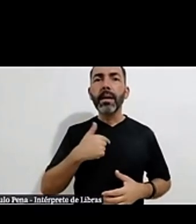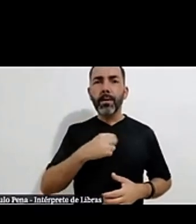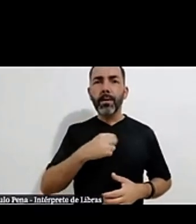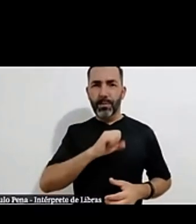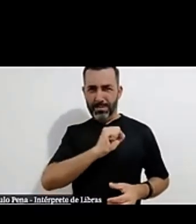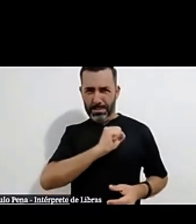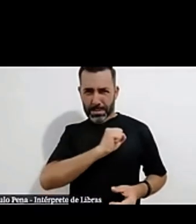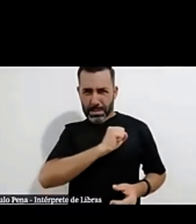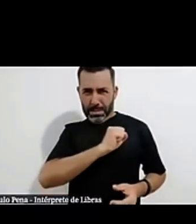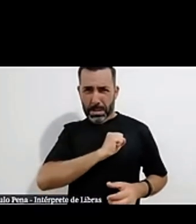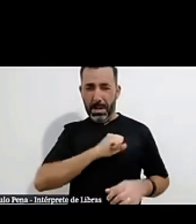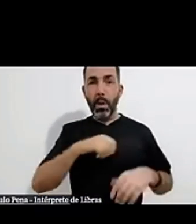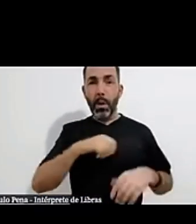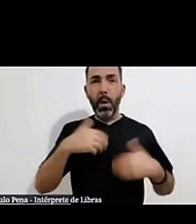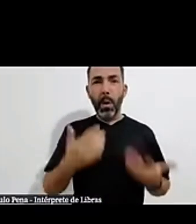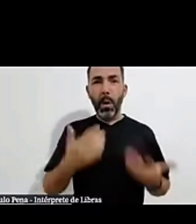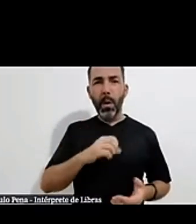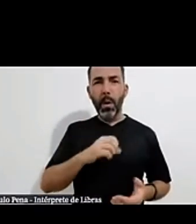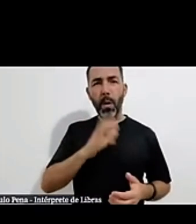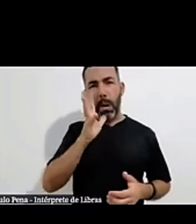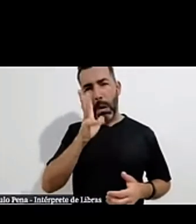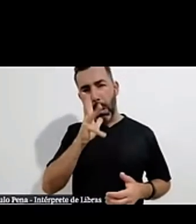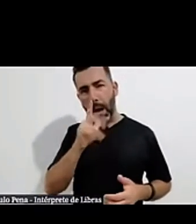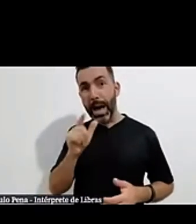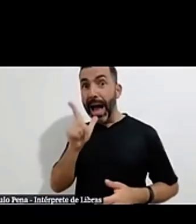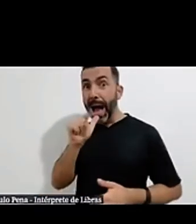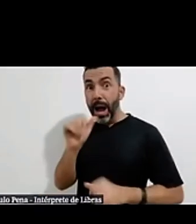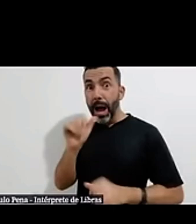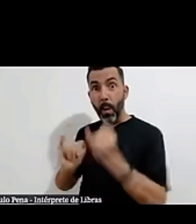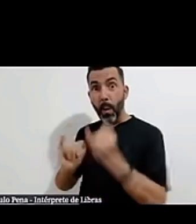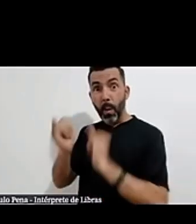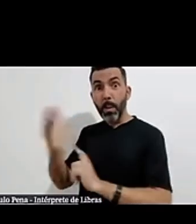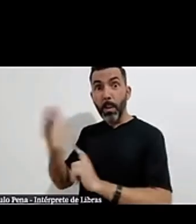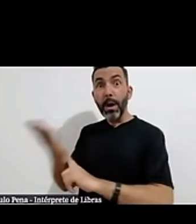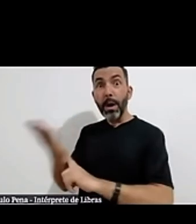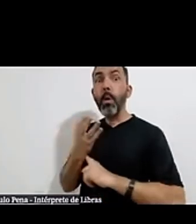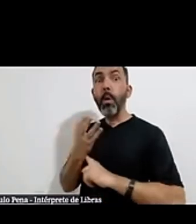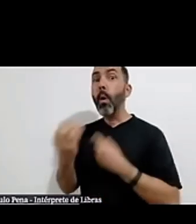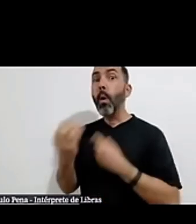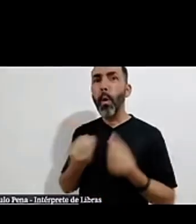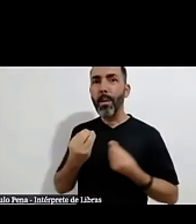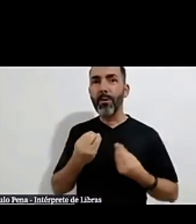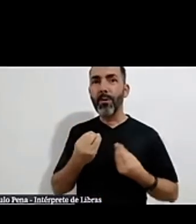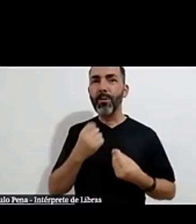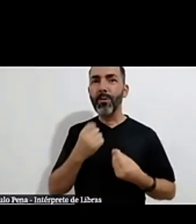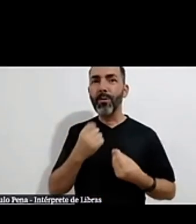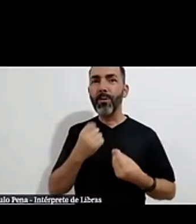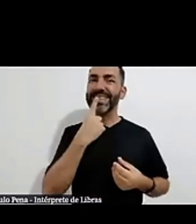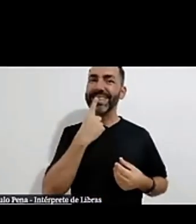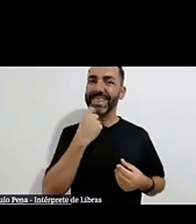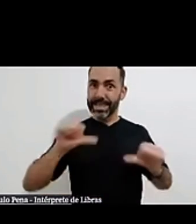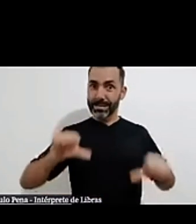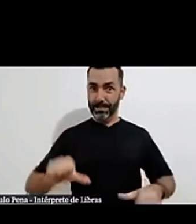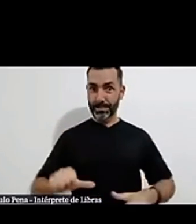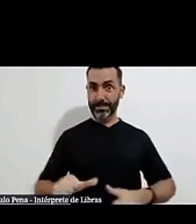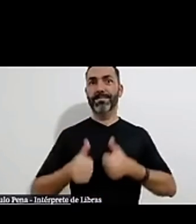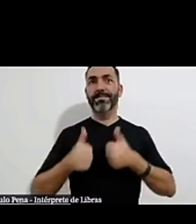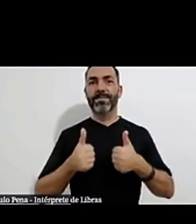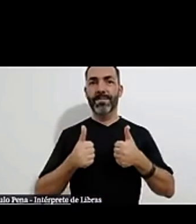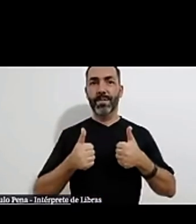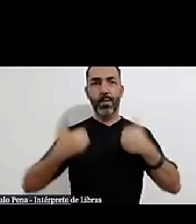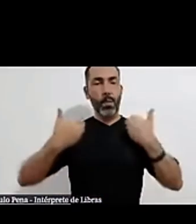água magnetizada? Primeiro, ele melhora a qualidade do sangue, né? A água magnetizada pode ajudar a